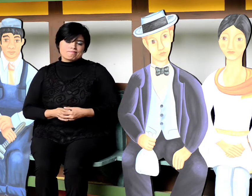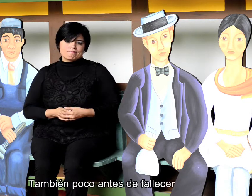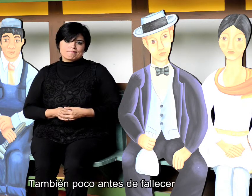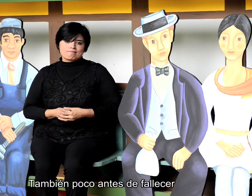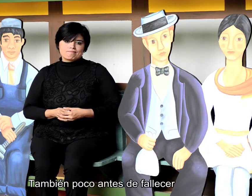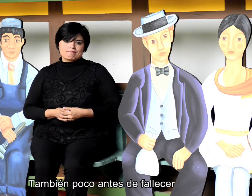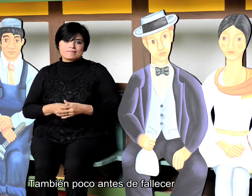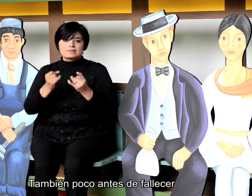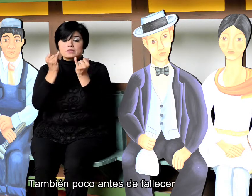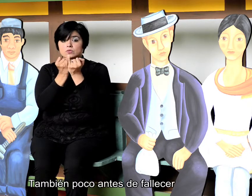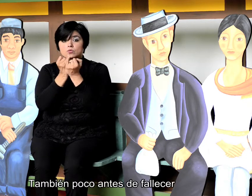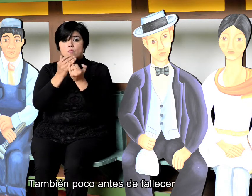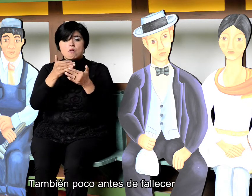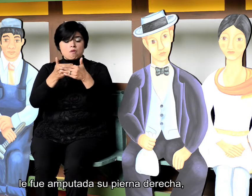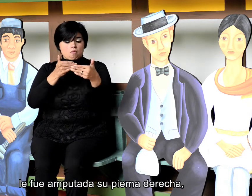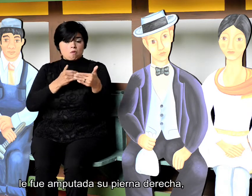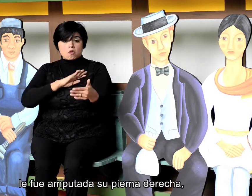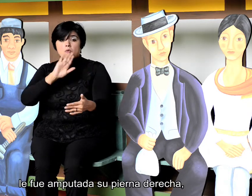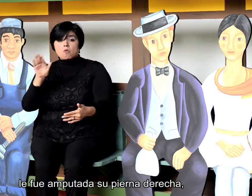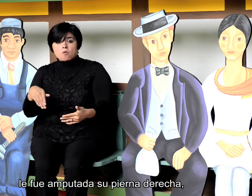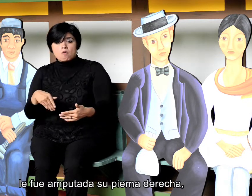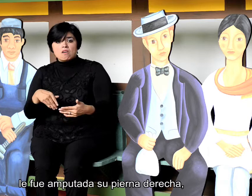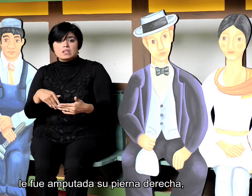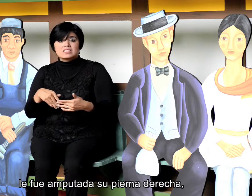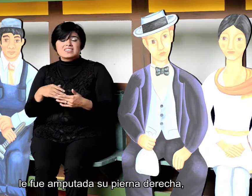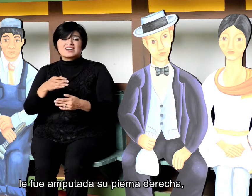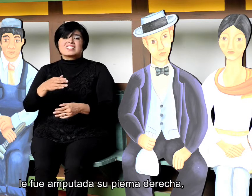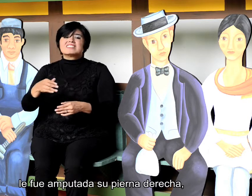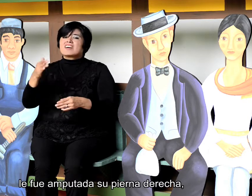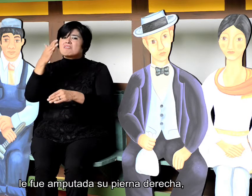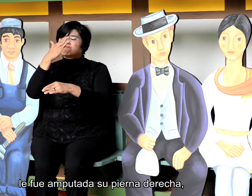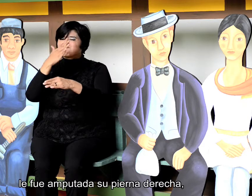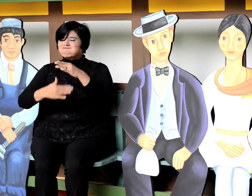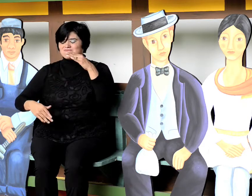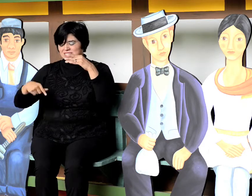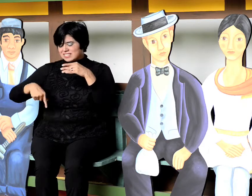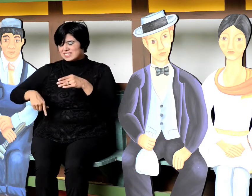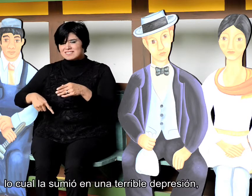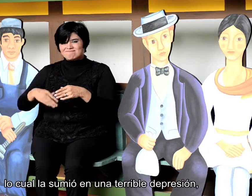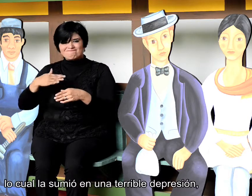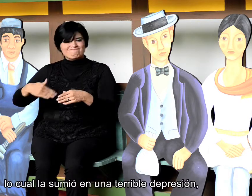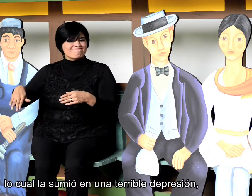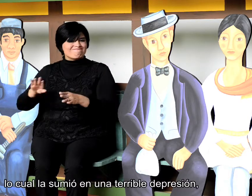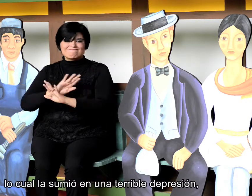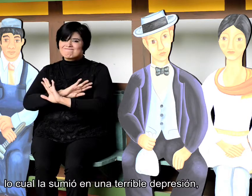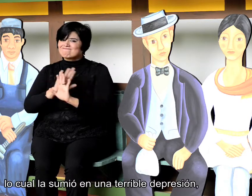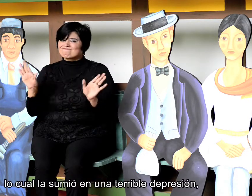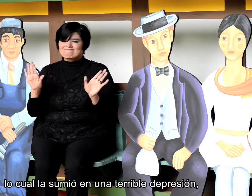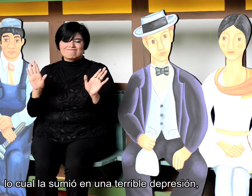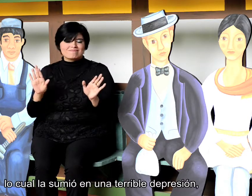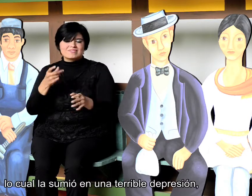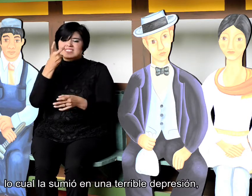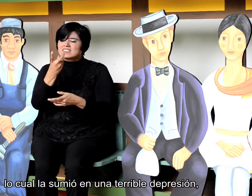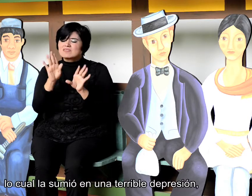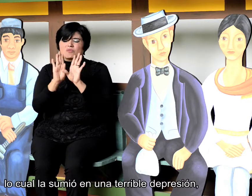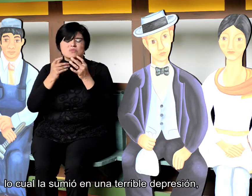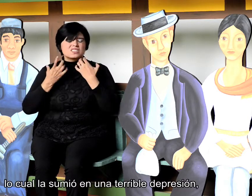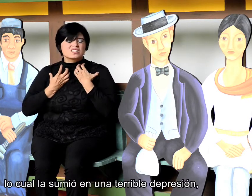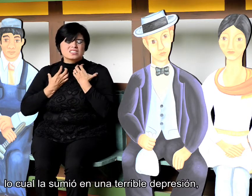También poco antes de fallecer le fue amputada su pierna derecha, lo cual la sumió en una terrible depresión,